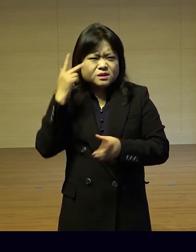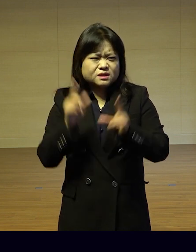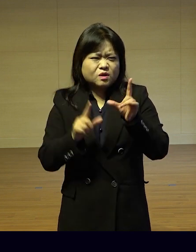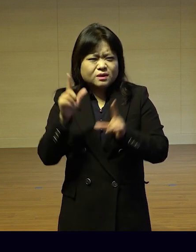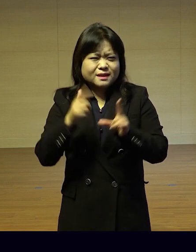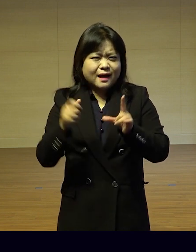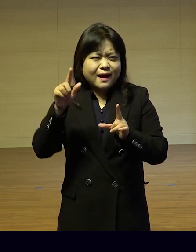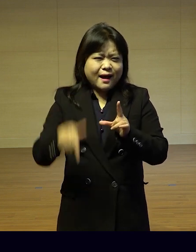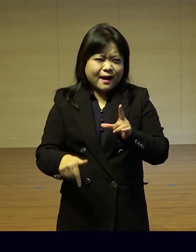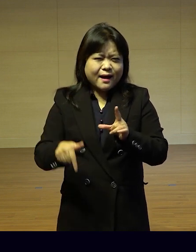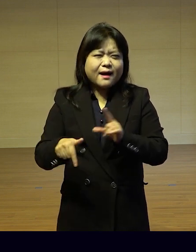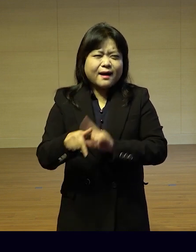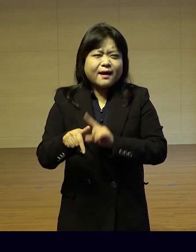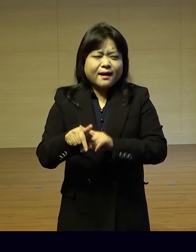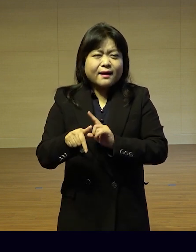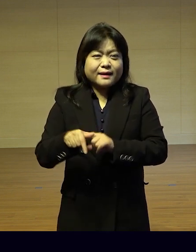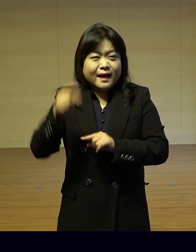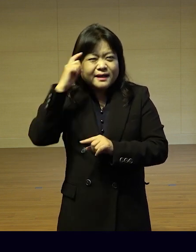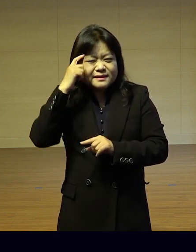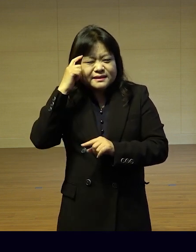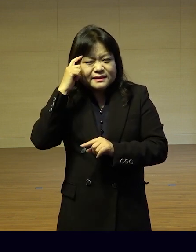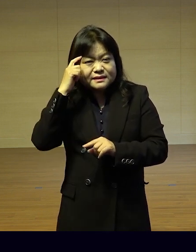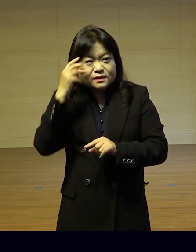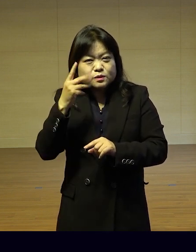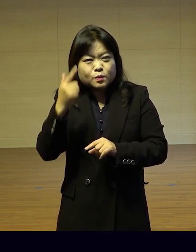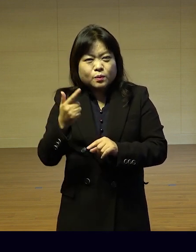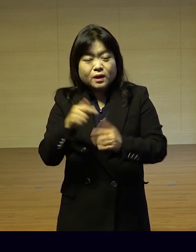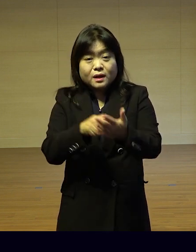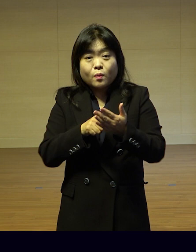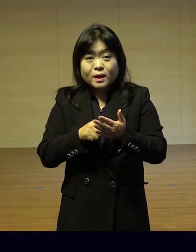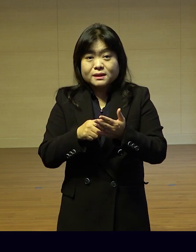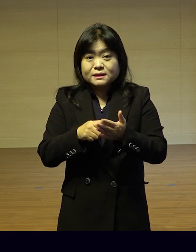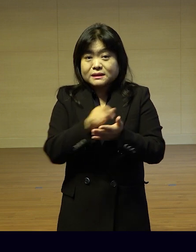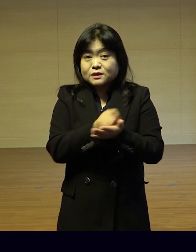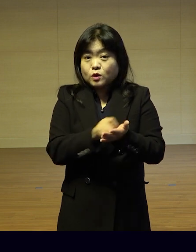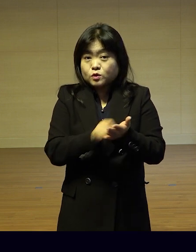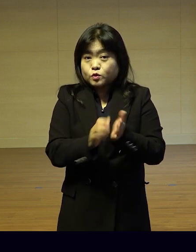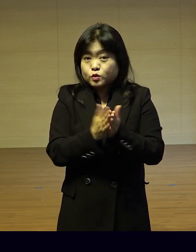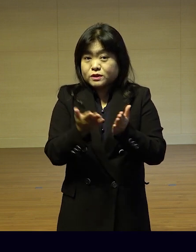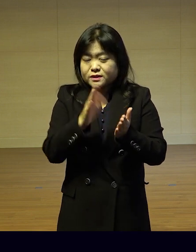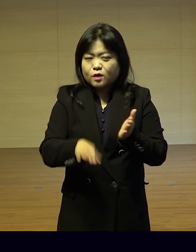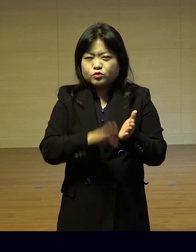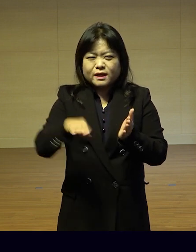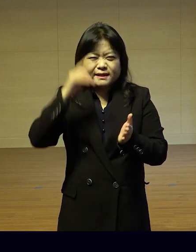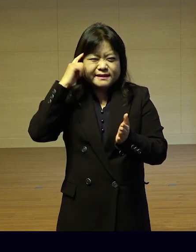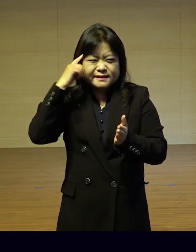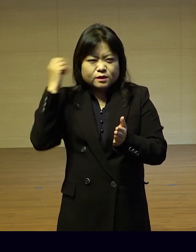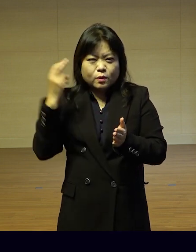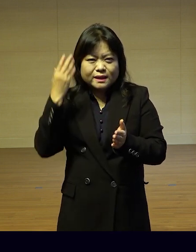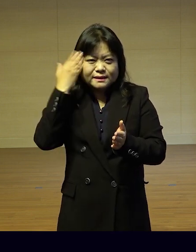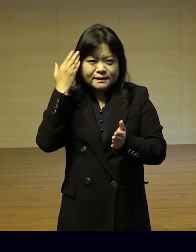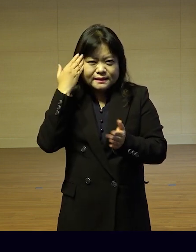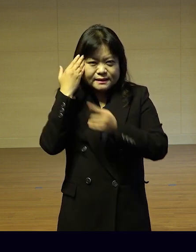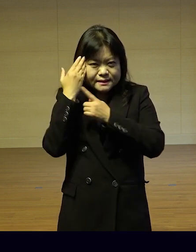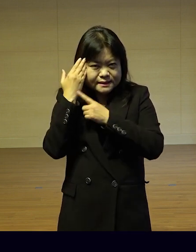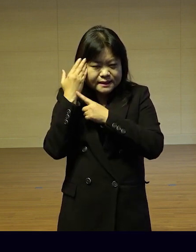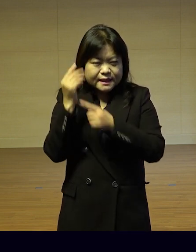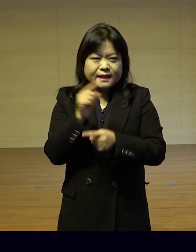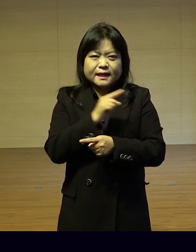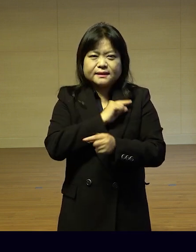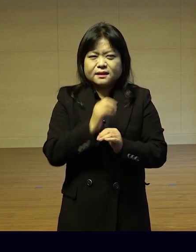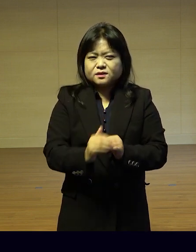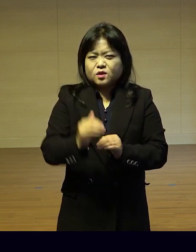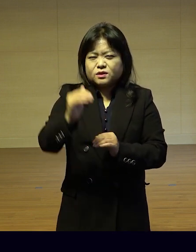정신현상학이 주로 그의 인식론이 나와 있는 대표적인 저술인데, 우리의 인식과 지식이 가장